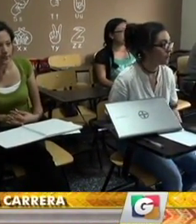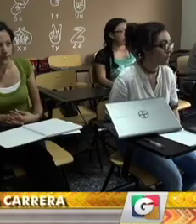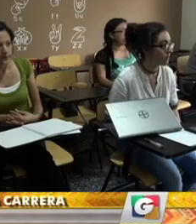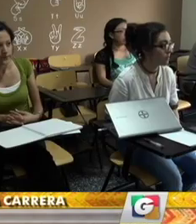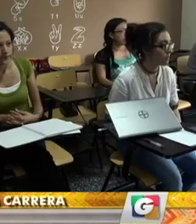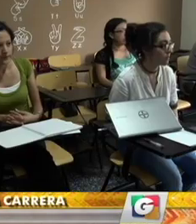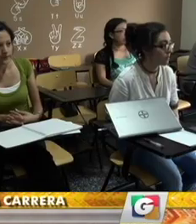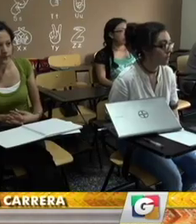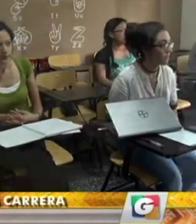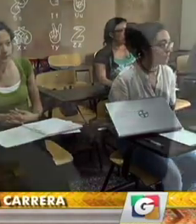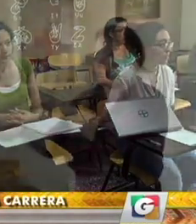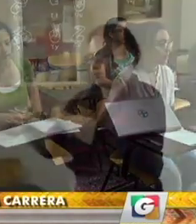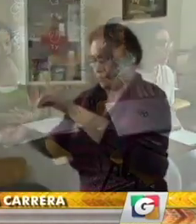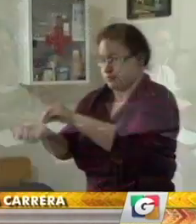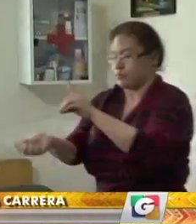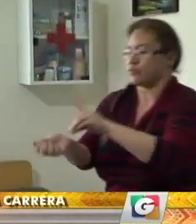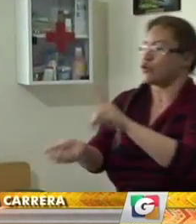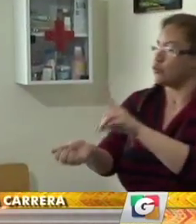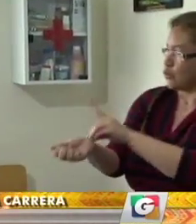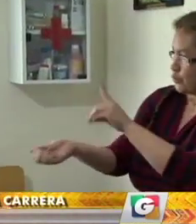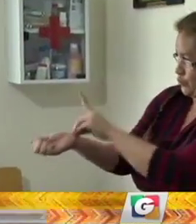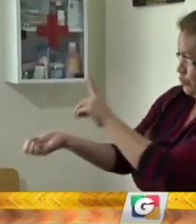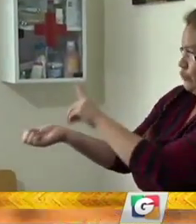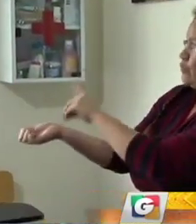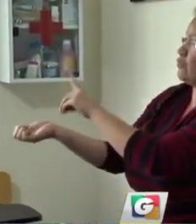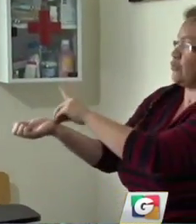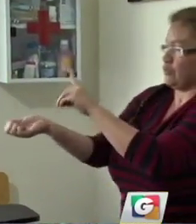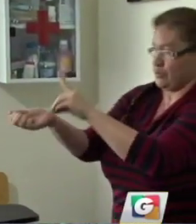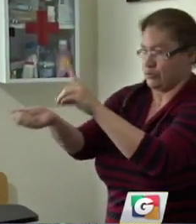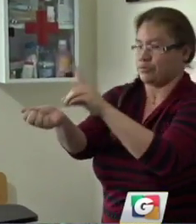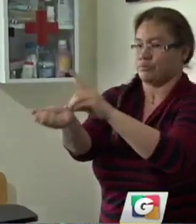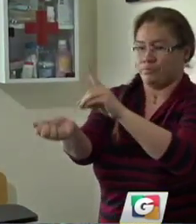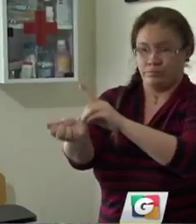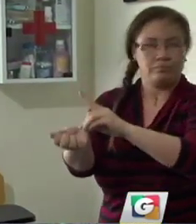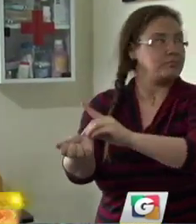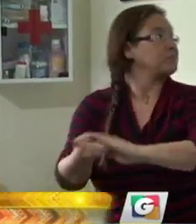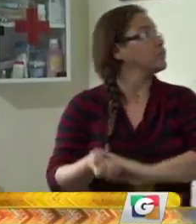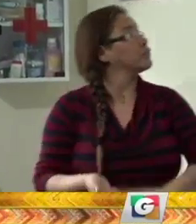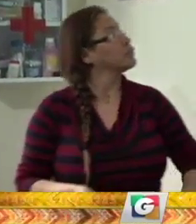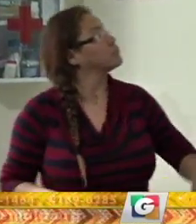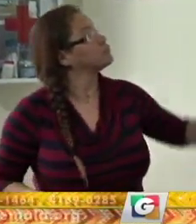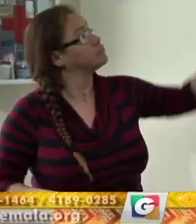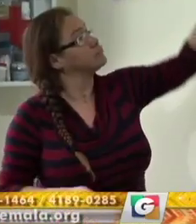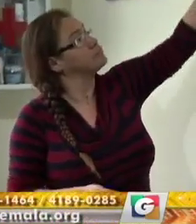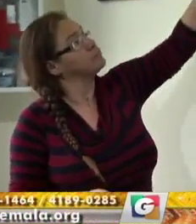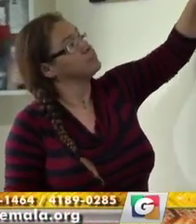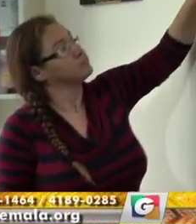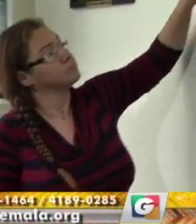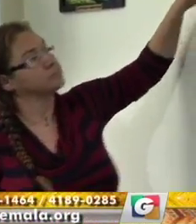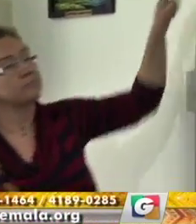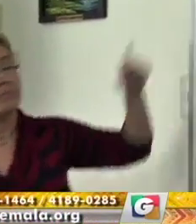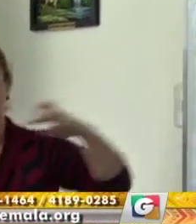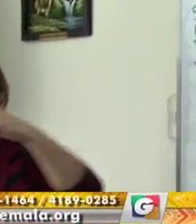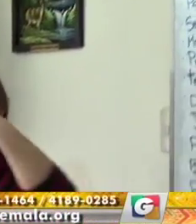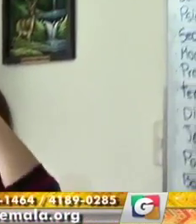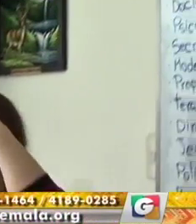en búsqueda de qué hacer por los niños y jóvenes sordos de Guatemala. Es por eso que fundé la Asociación Educativa para el